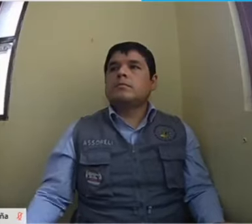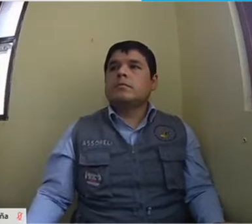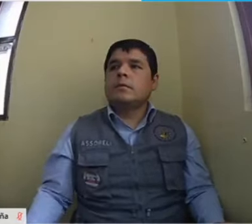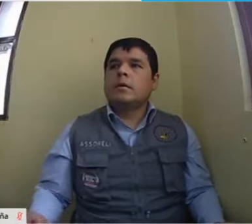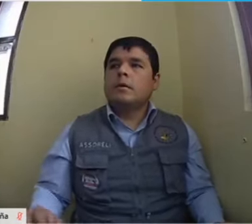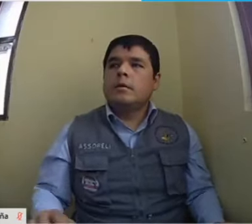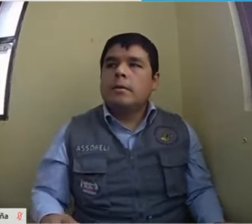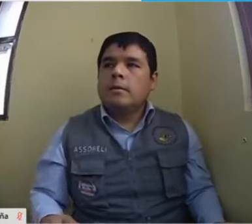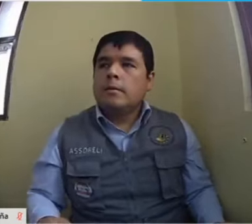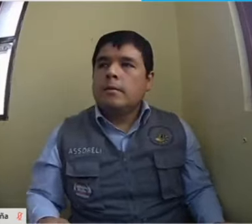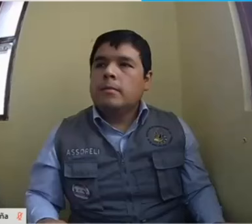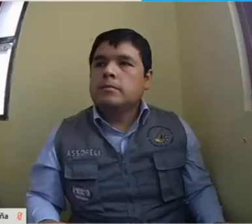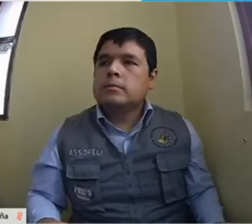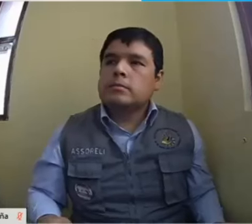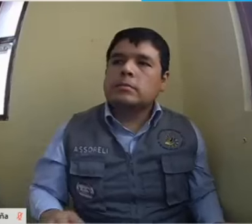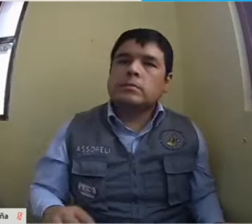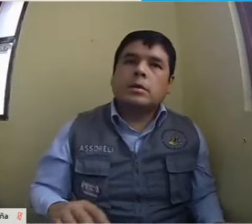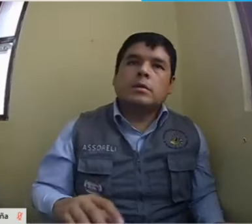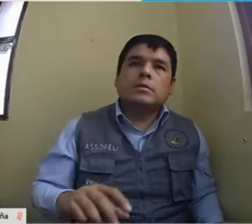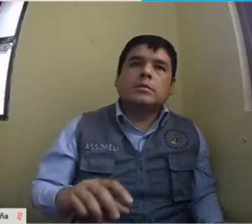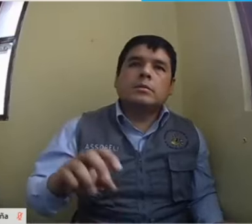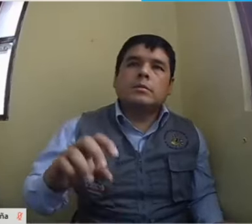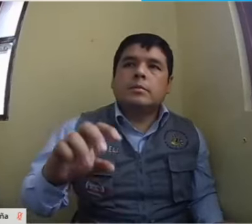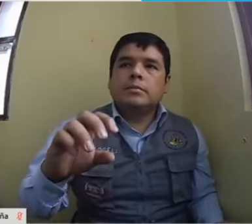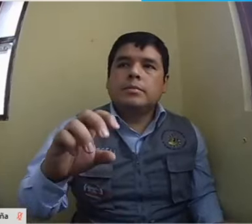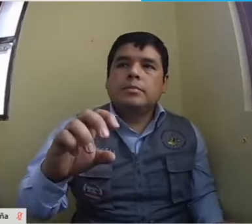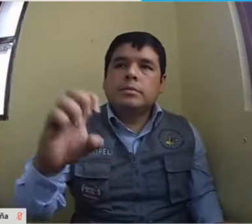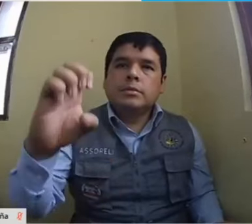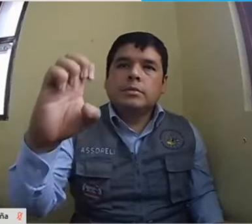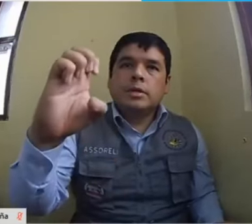seña adicional es similar.